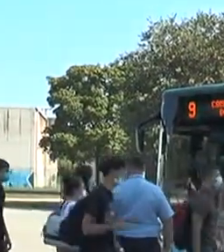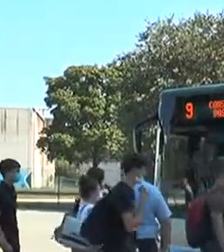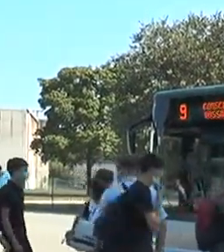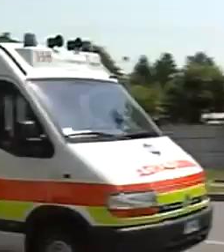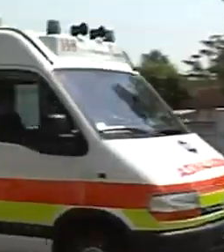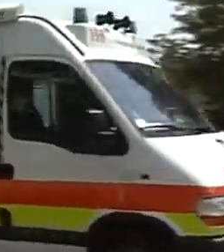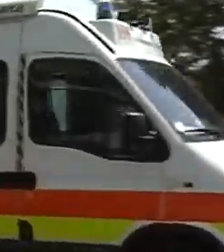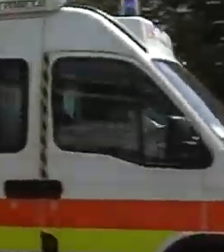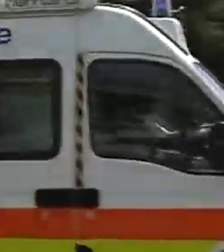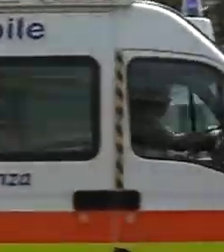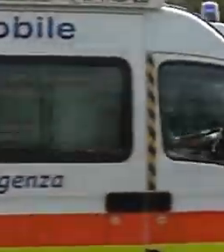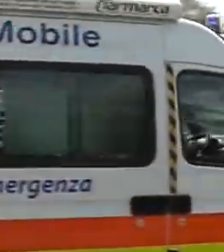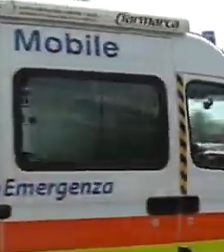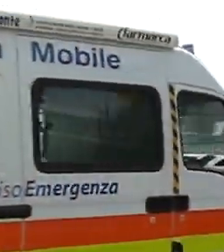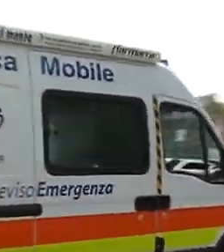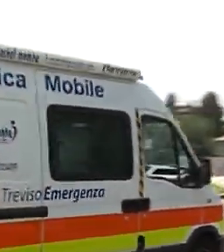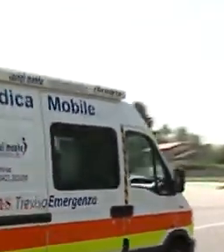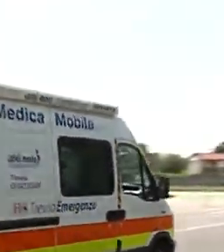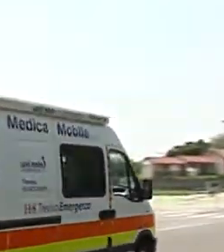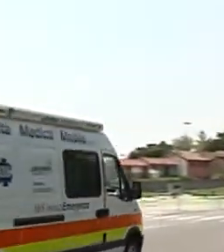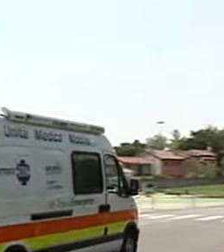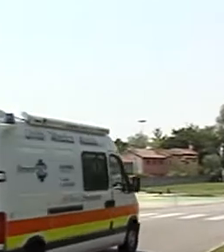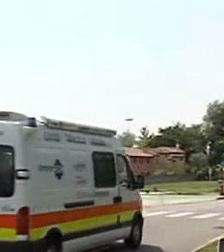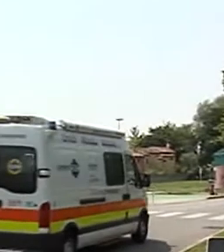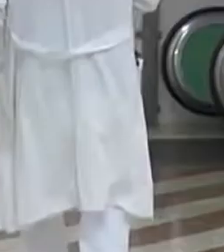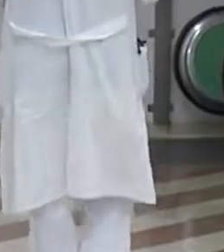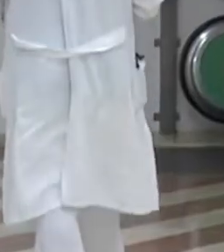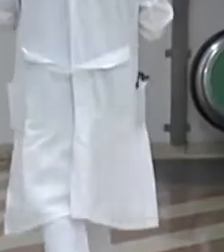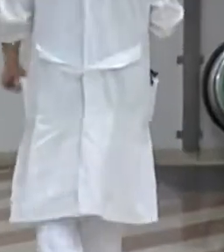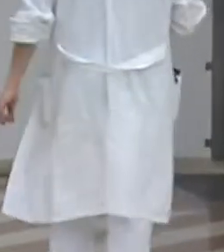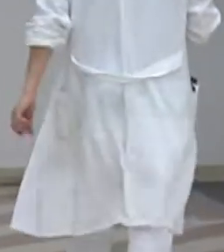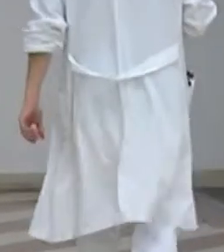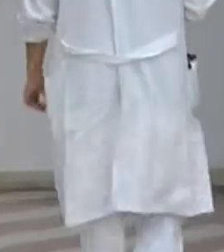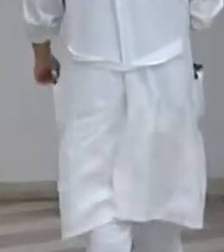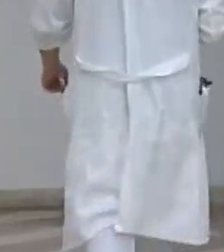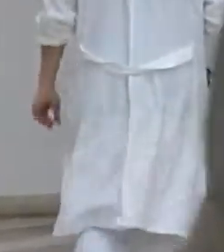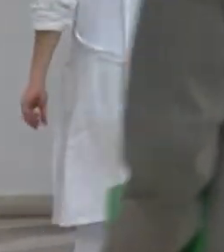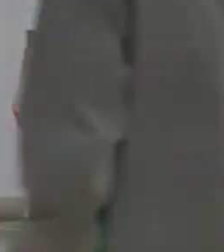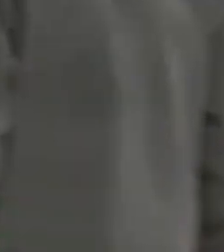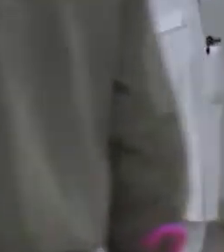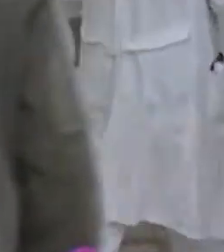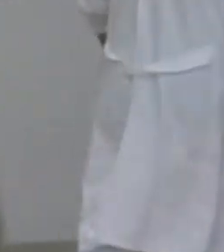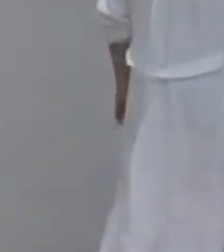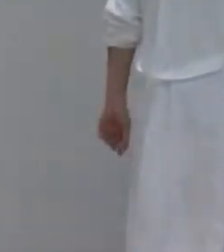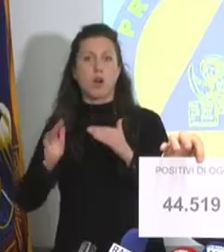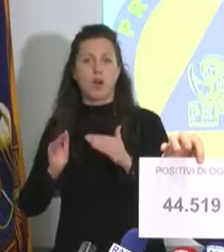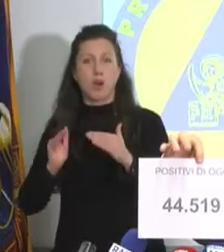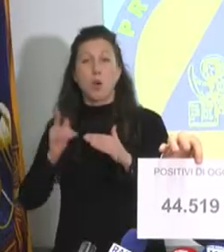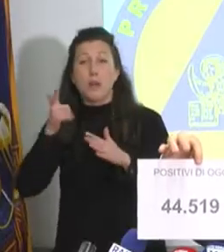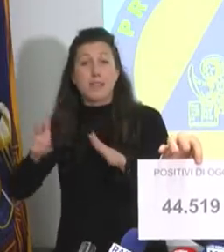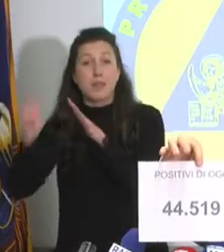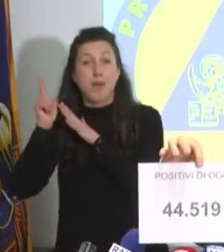dimezzato quello dei veneti attualmente positivi 44.500 19 museo della settimana farò 90.000